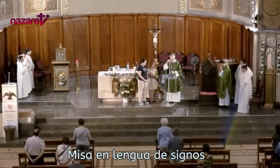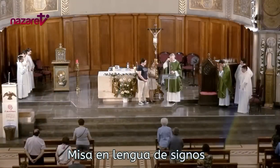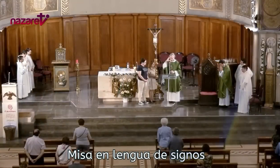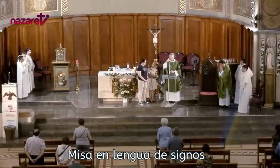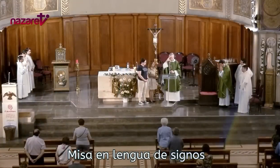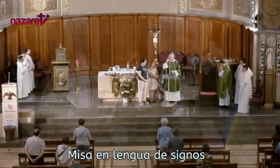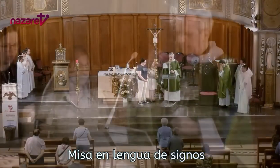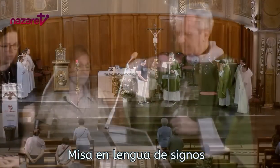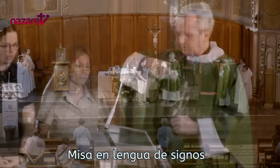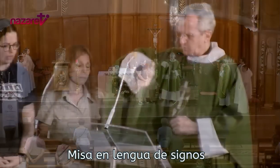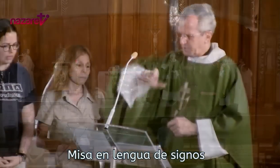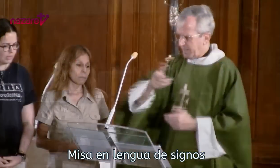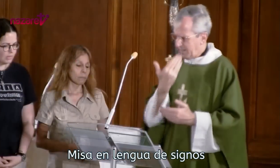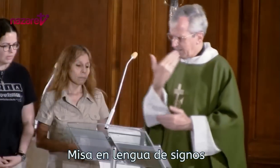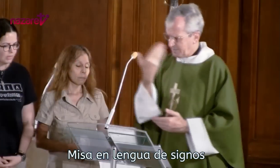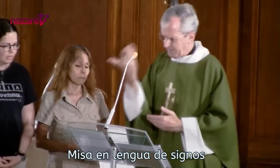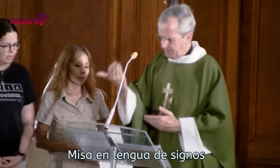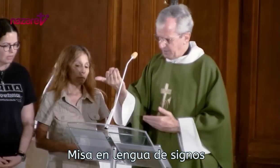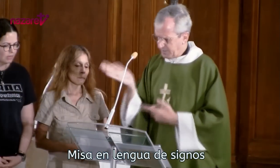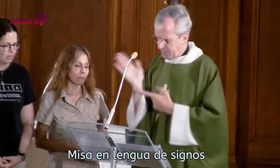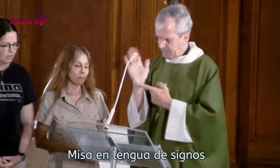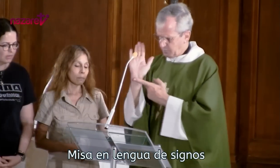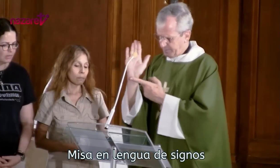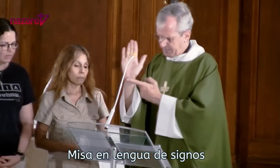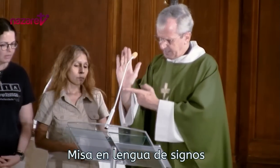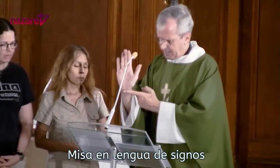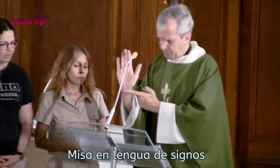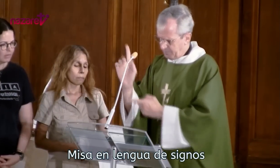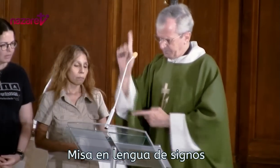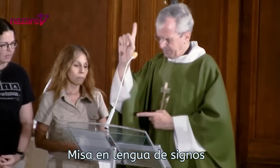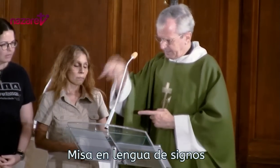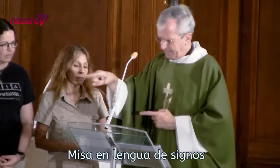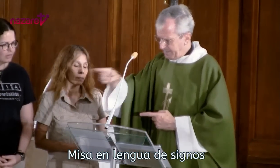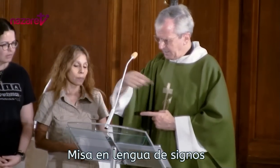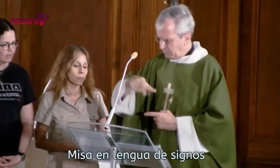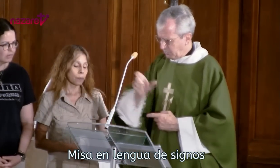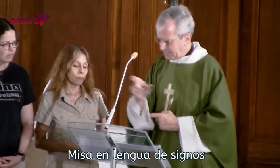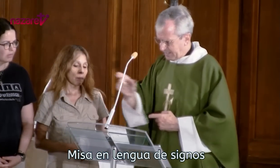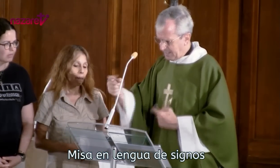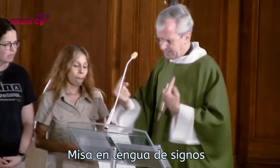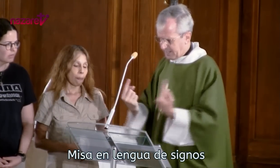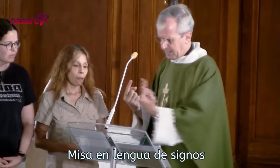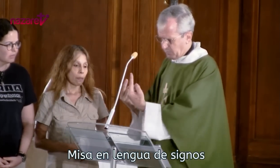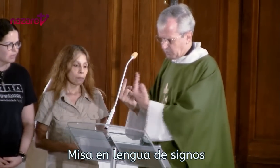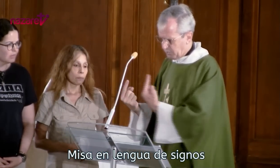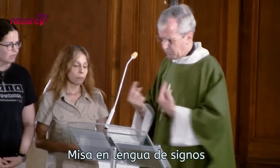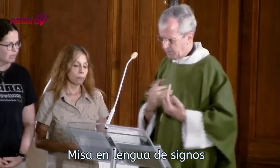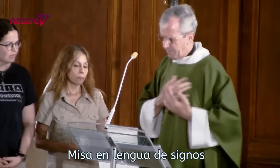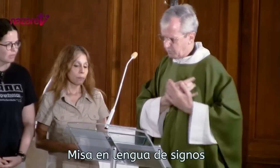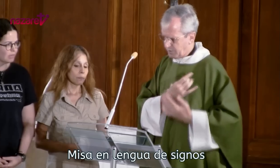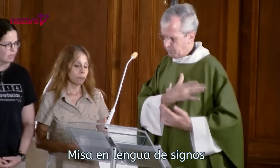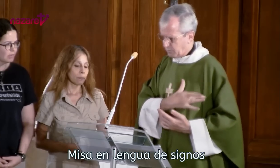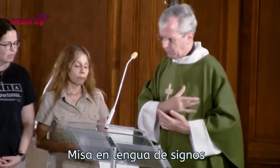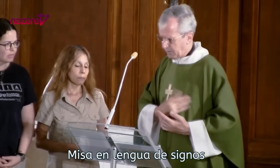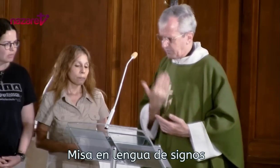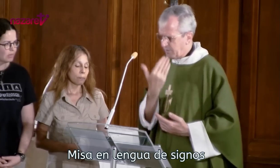Padre, escucha las peticiones que te hemos presentado, también todas aquellas que cada uno de nosotros llevamos en nuestro corazón,